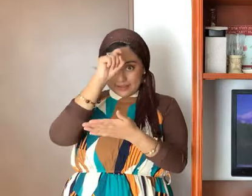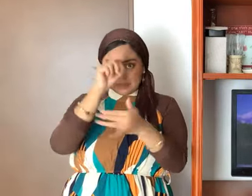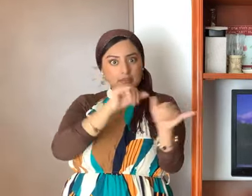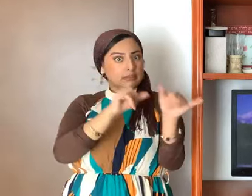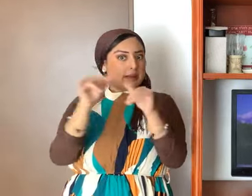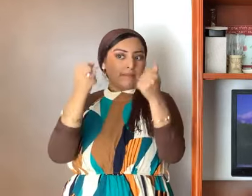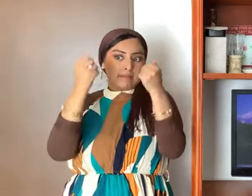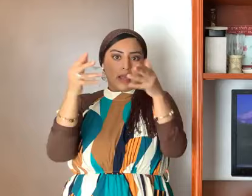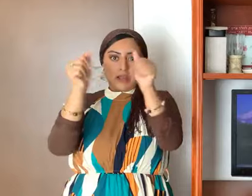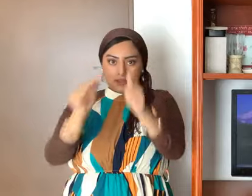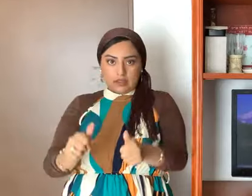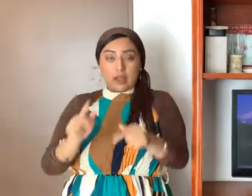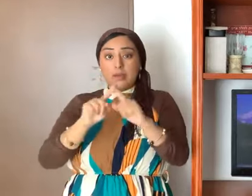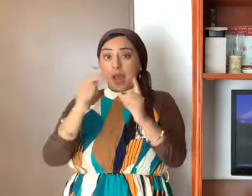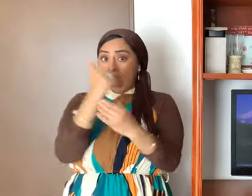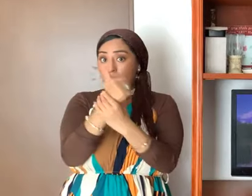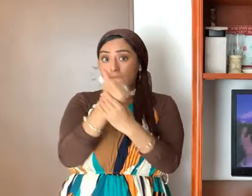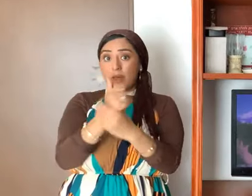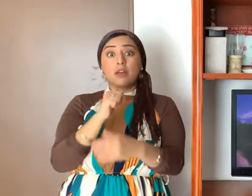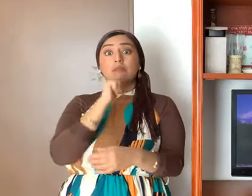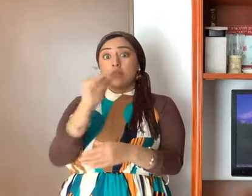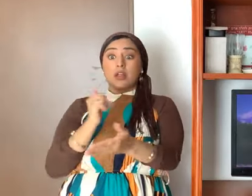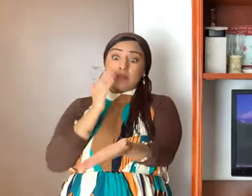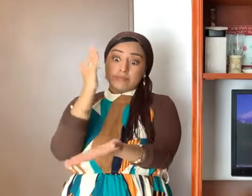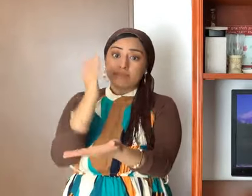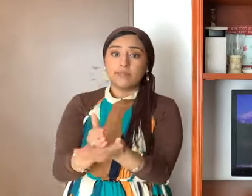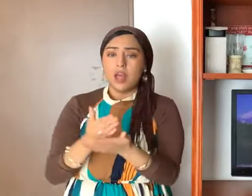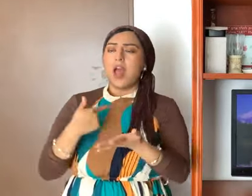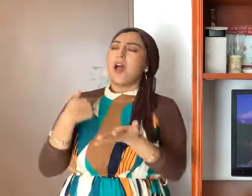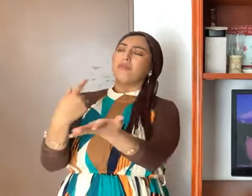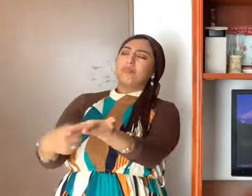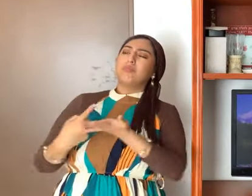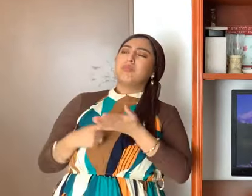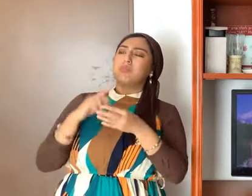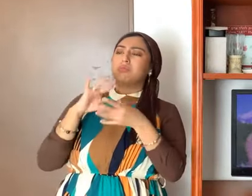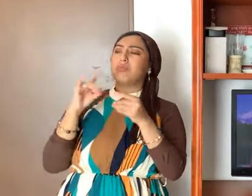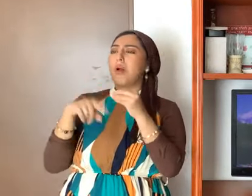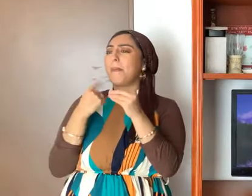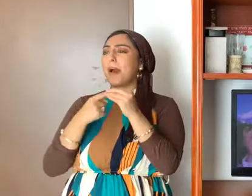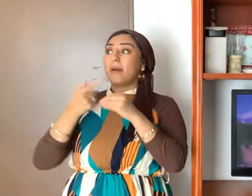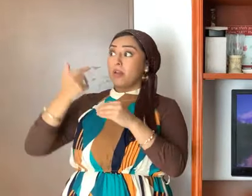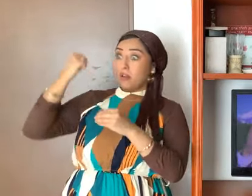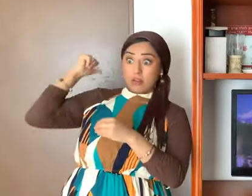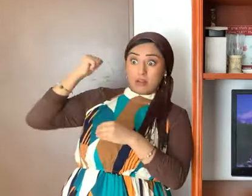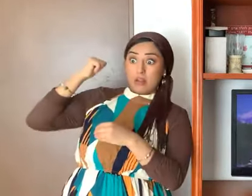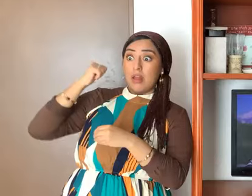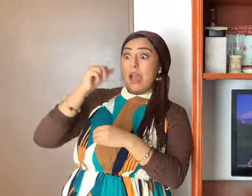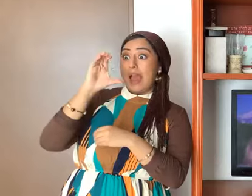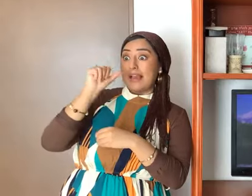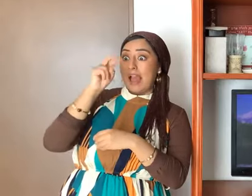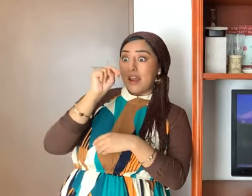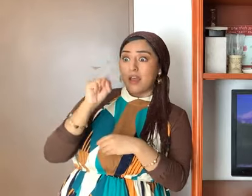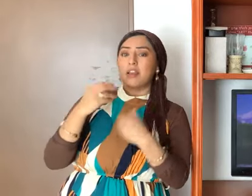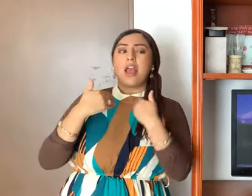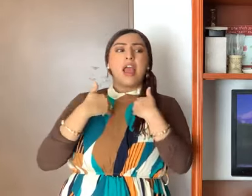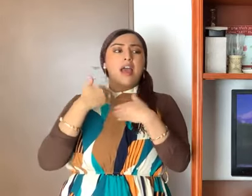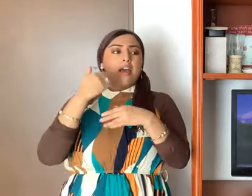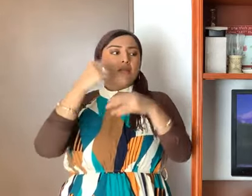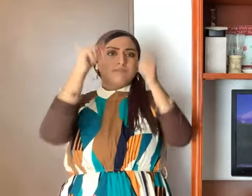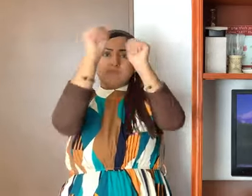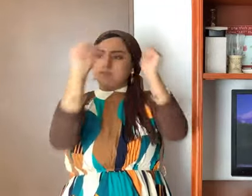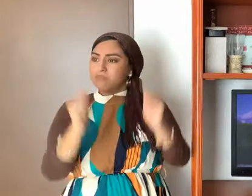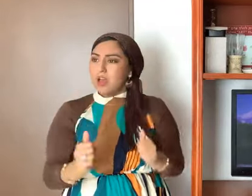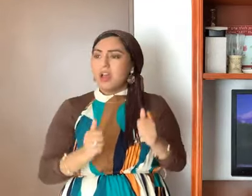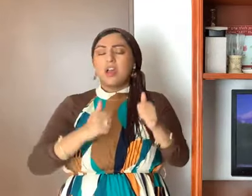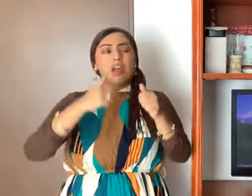eran idólatras. Pero Abraham no iba a llegar a platicarles de los ídolos de Canaán. Ah, mira, fíjate que en Canaán había este ídolo y servía para...